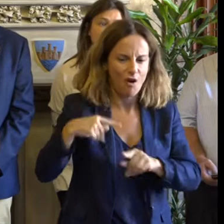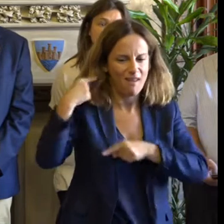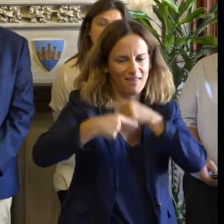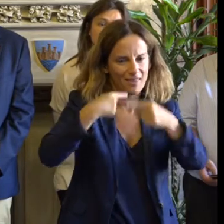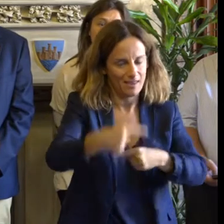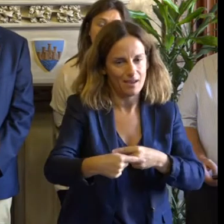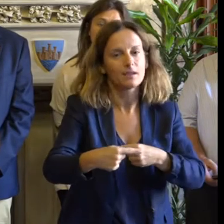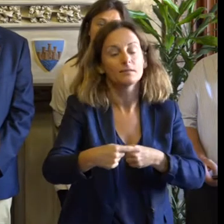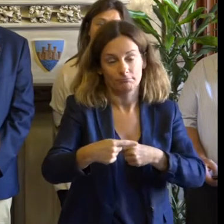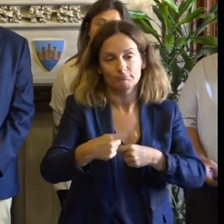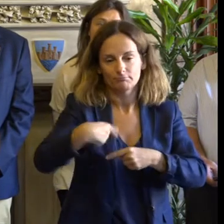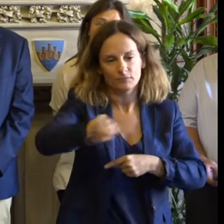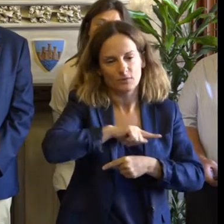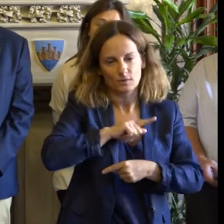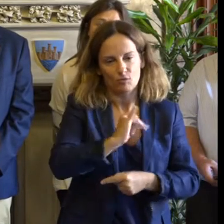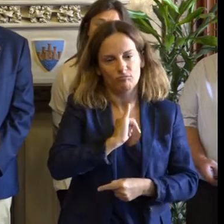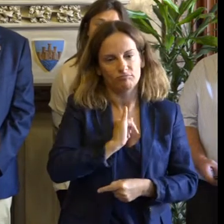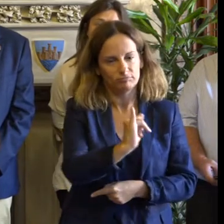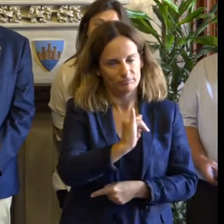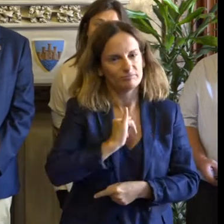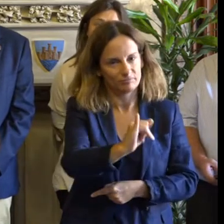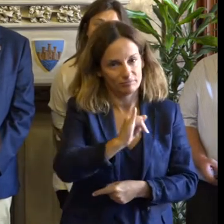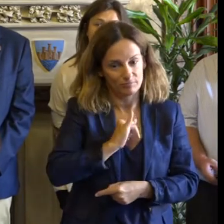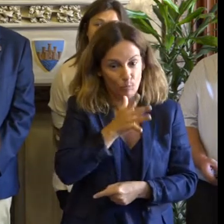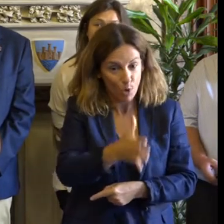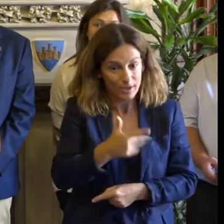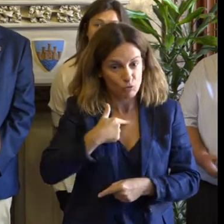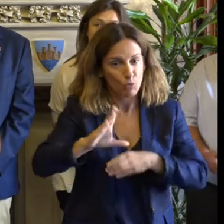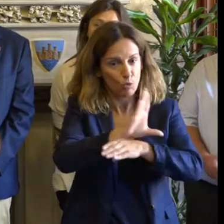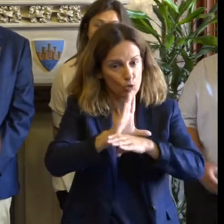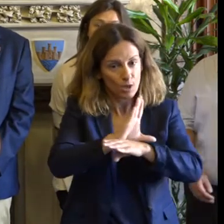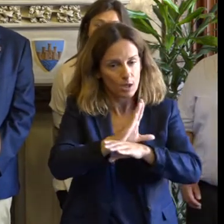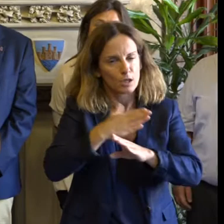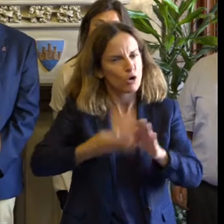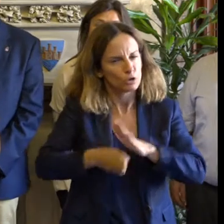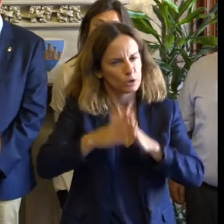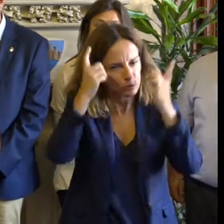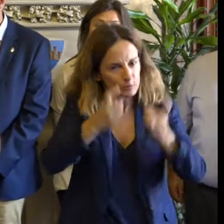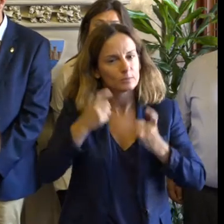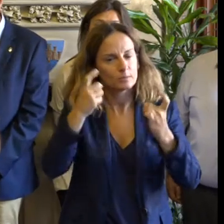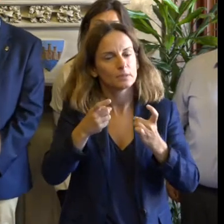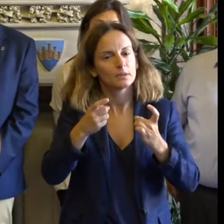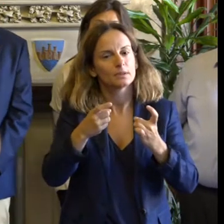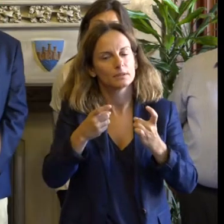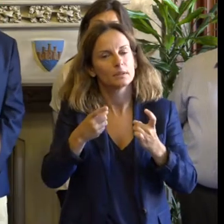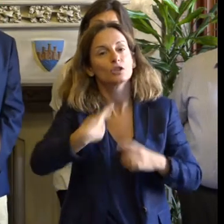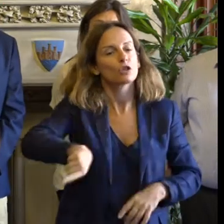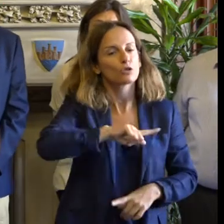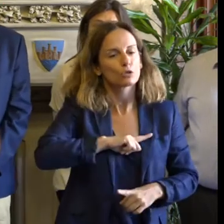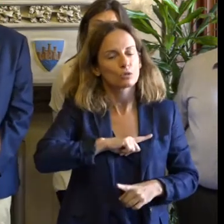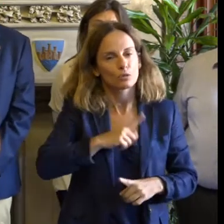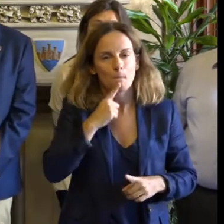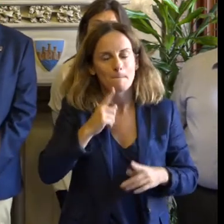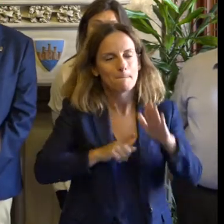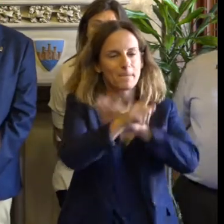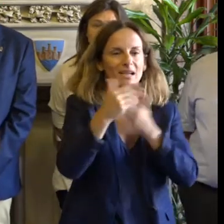entrenar-nos a nosaltres mateixos. Des del Consell, continuem amb aquesta intenció, ser millors gràcies al coneixement, la igualtat i la